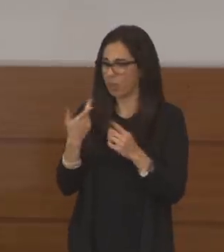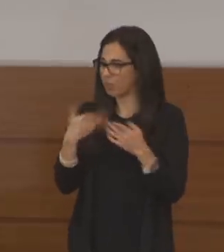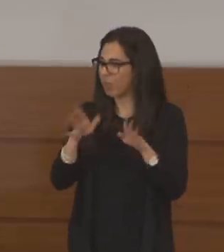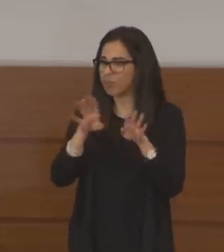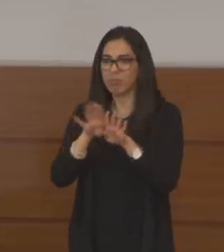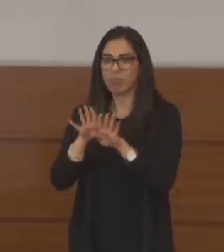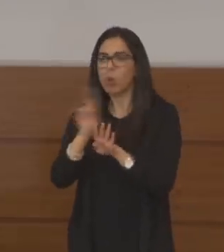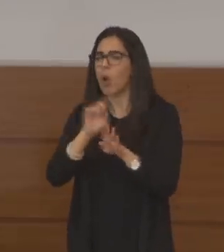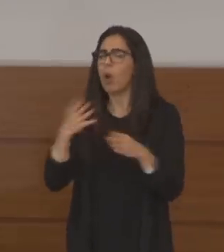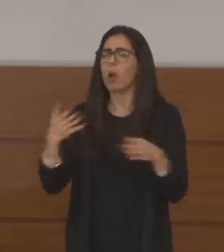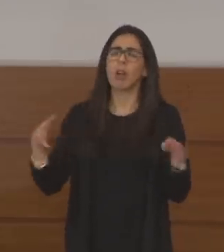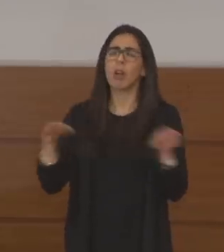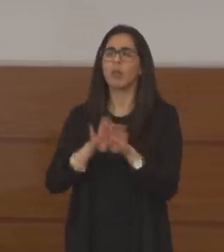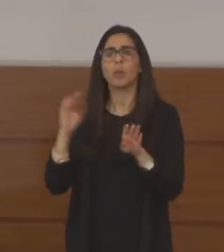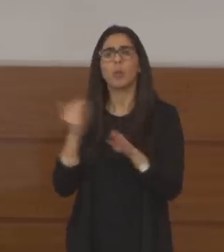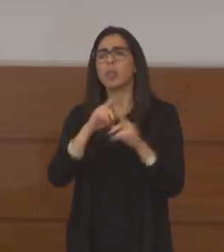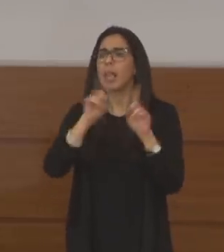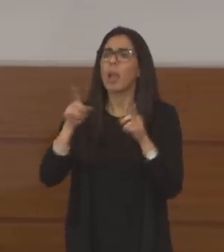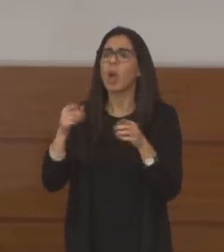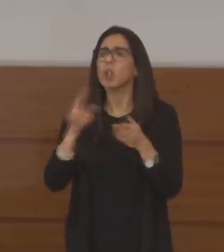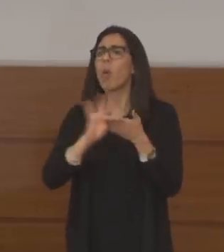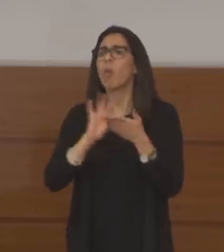tutti i negozi